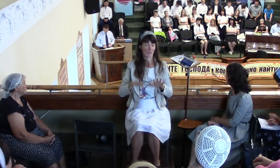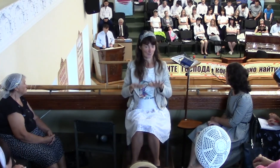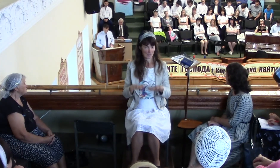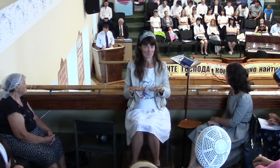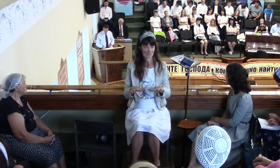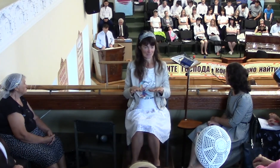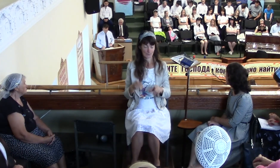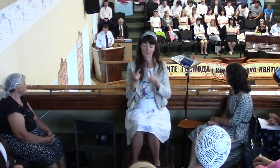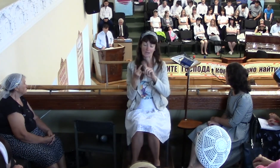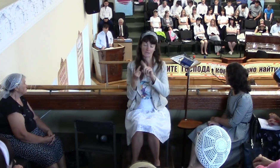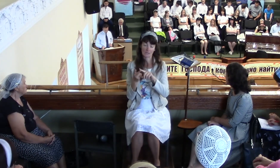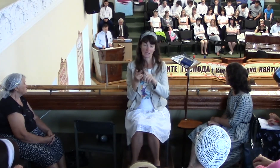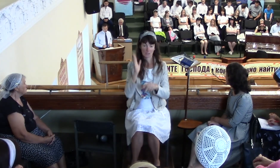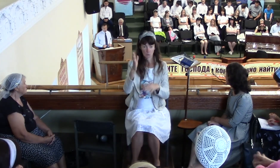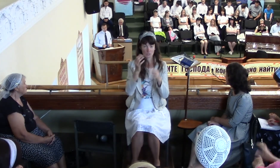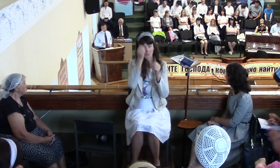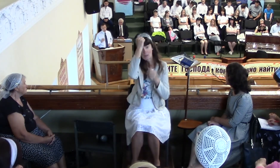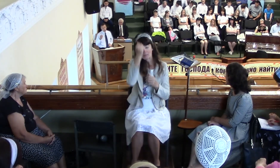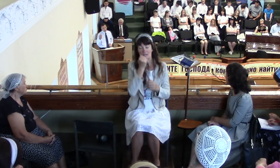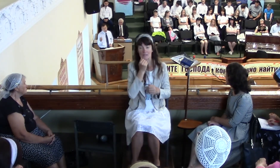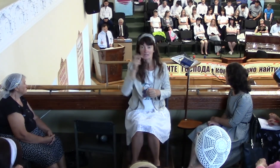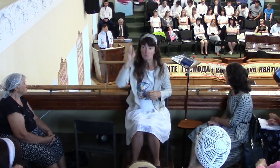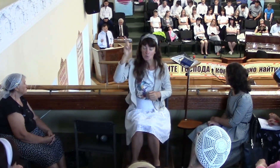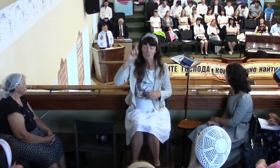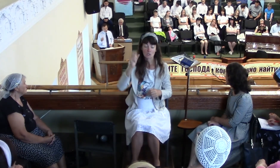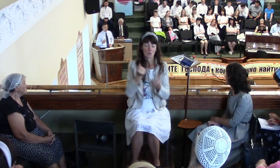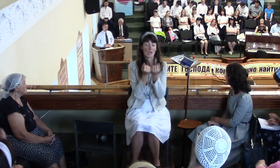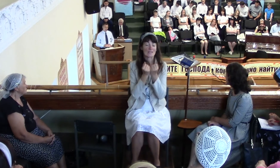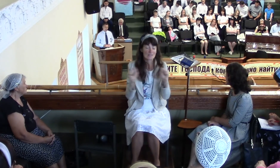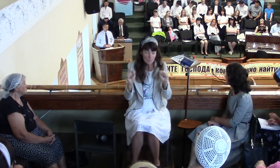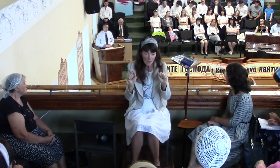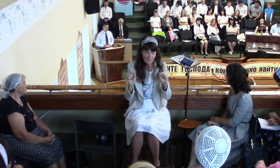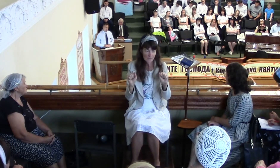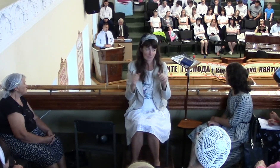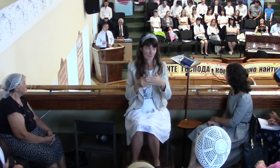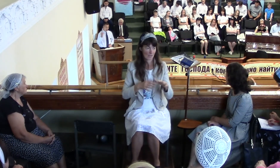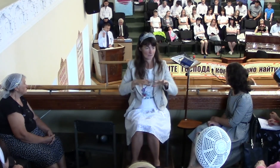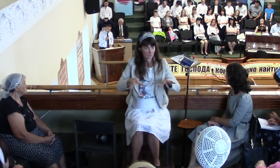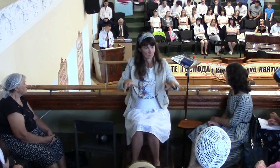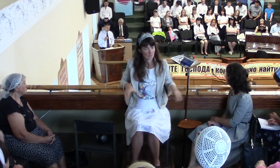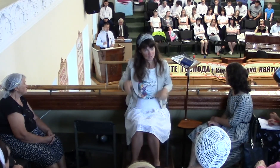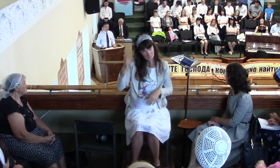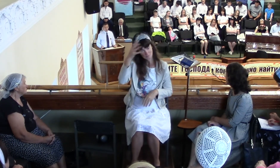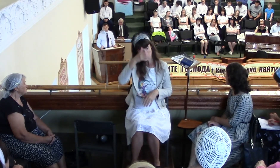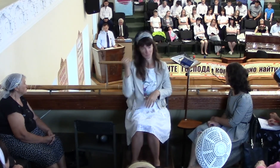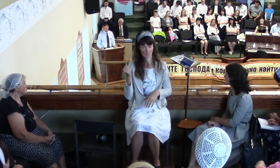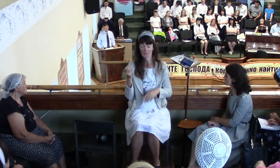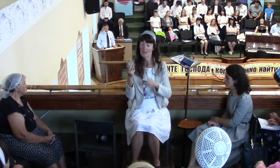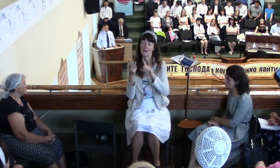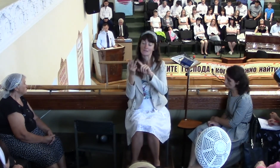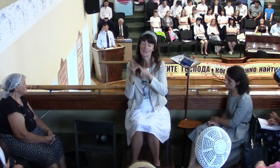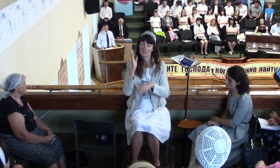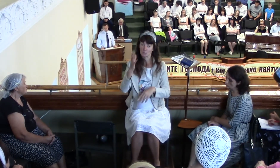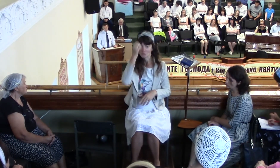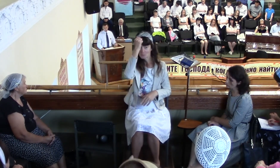Во-вторых, будем благодарить Бога за то, что Он избавил нас от власти тьмы. В-третьих, будем